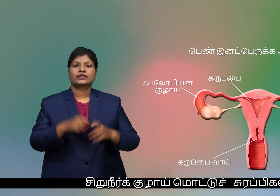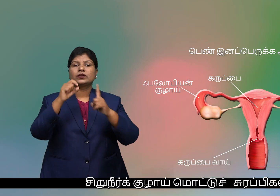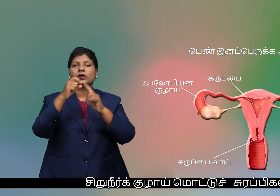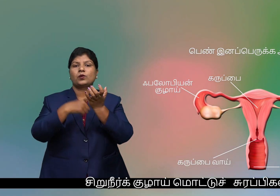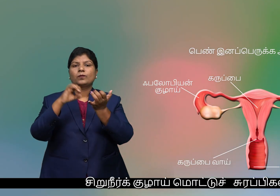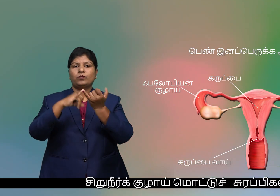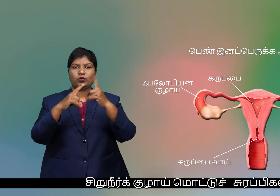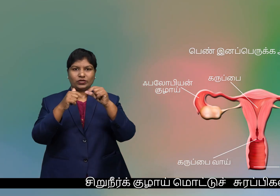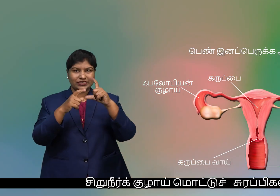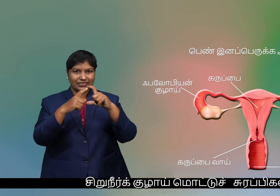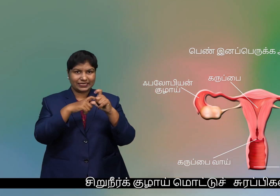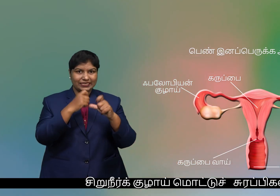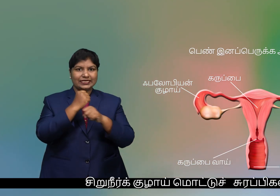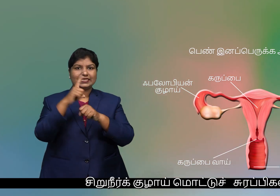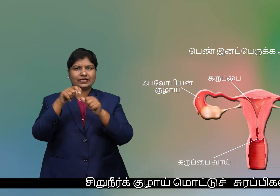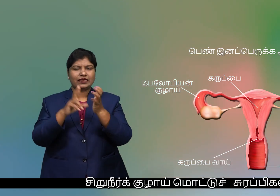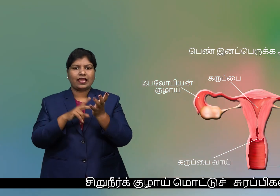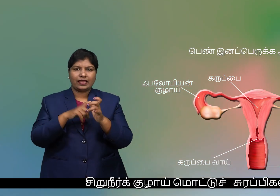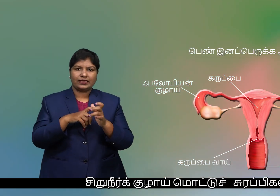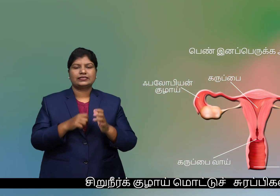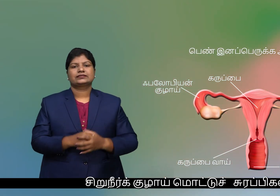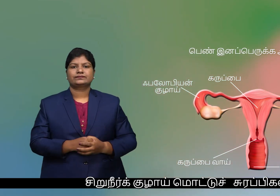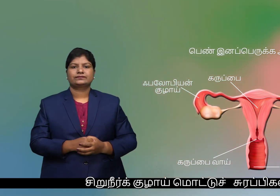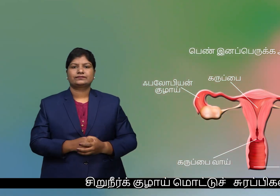சிறுநீர் குழாய் மொட்டு சுரப்பிகள்,